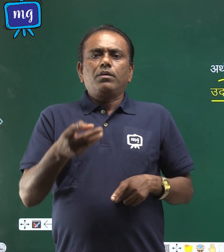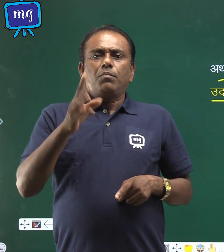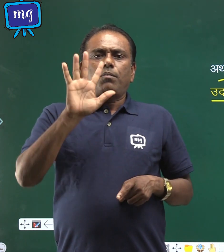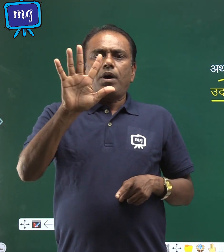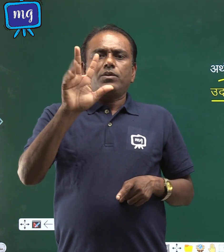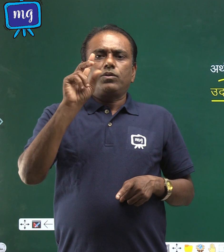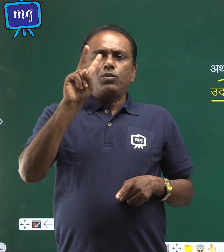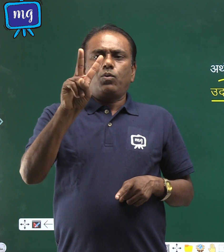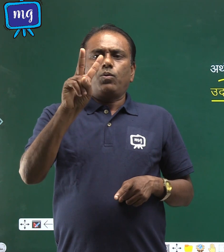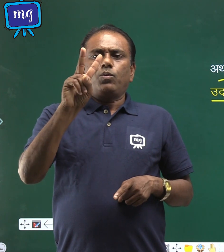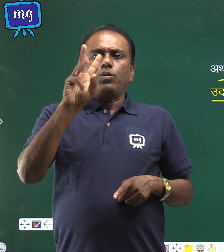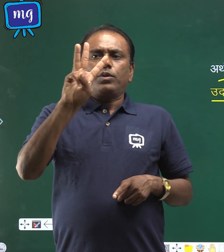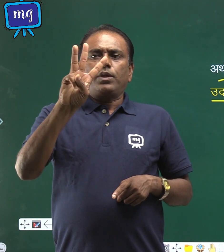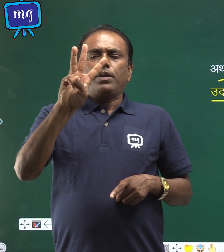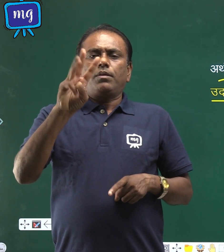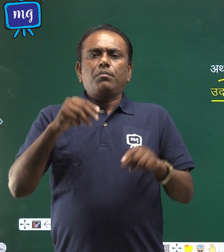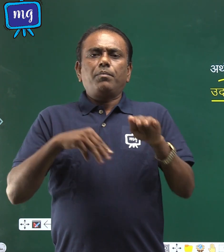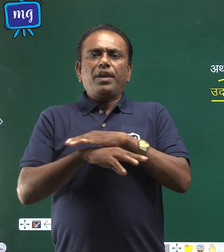523 में